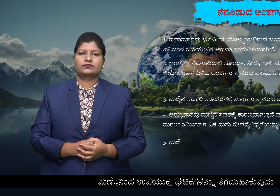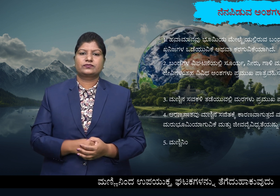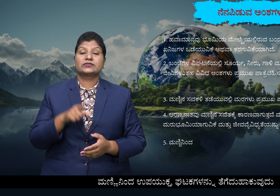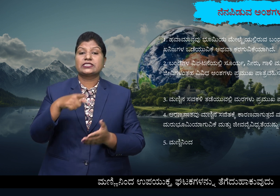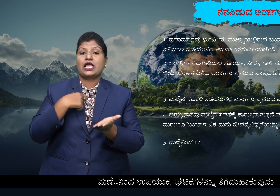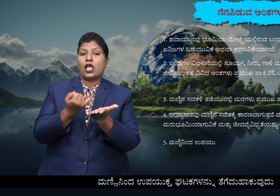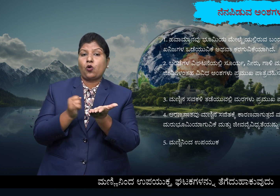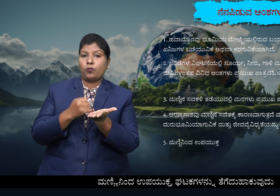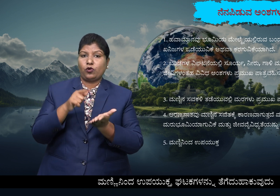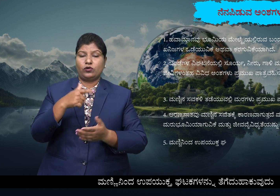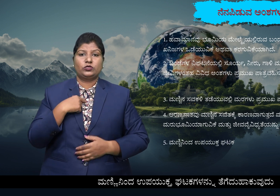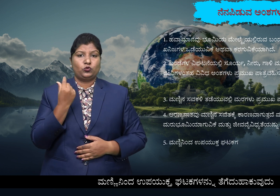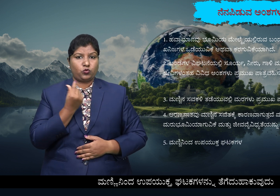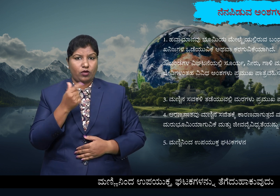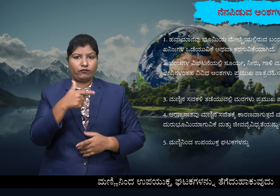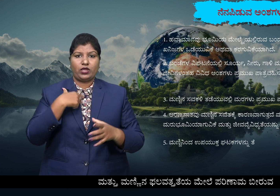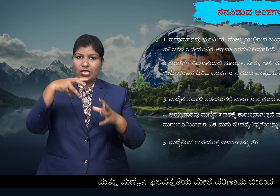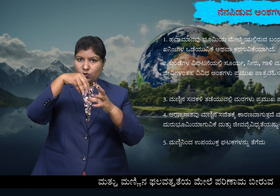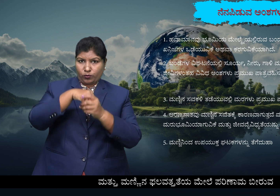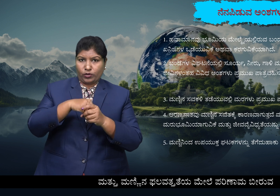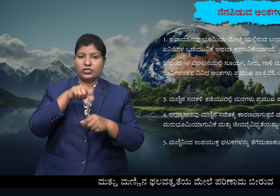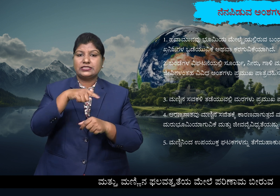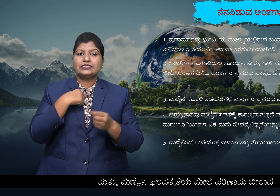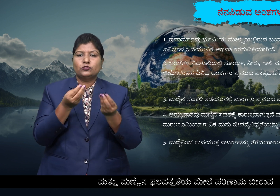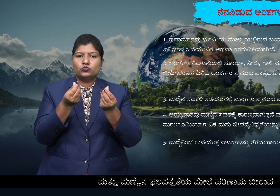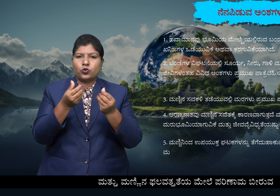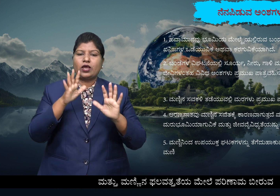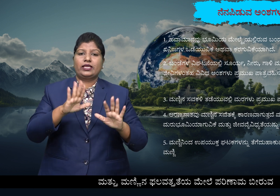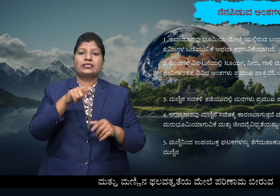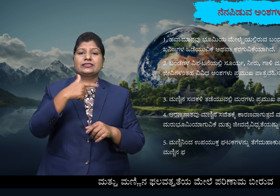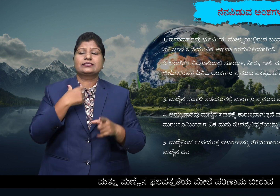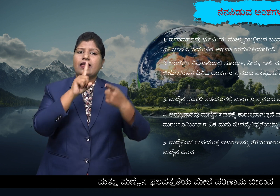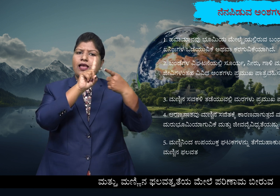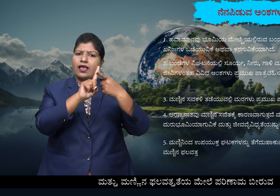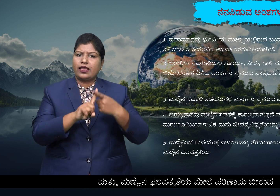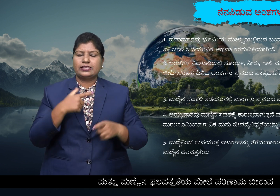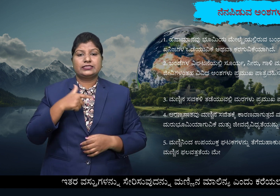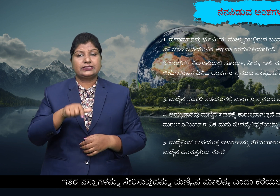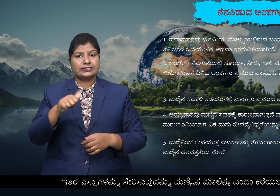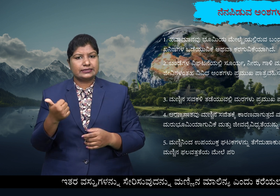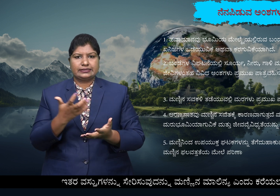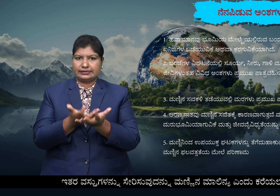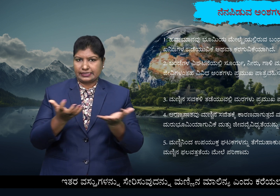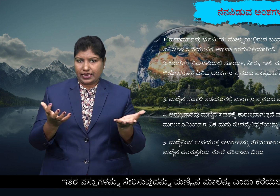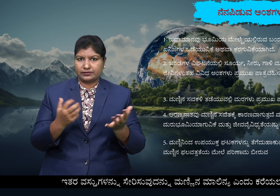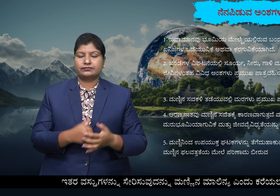ಮಣ್ಣಿನಿಂದ ಉಪಯುಕ್ತ ಘಟಕಗಳನ್ನು ತೆಗೆದುಹಾಕುವುದು ಮತ್ತು ಮಣ್ಣಿನ ಫಲವತ್ತತೆಯ ಮೇಲೆ ಪರಿಣಾಮ ಬೀರುವ ಇತರ